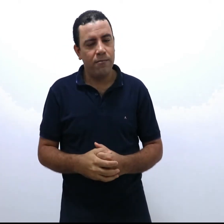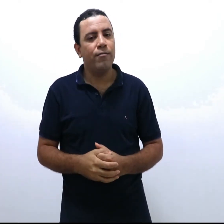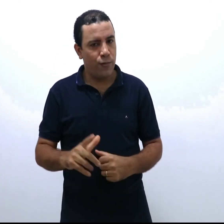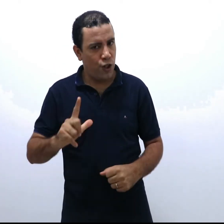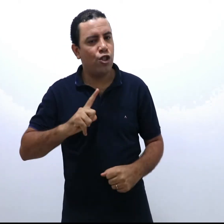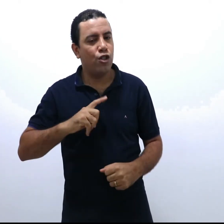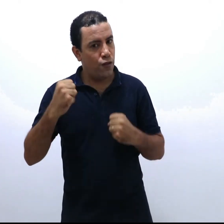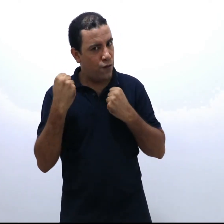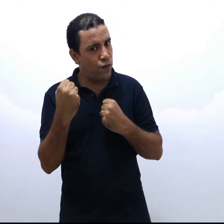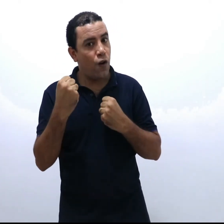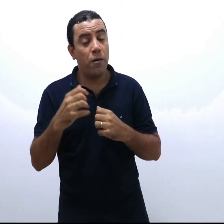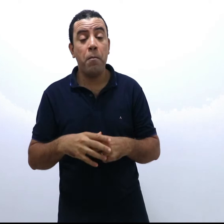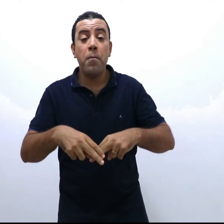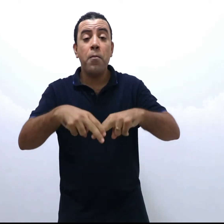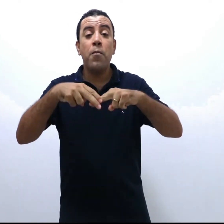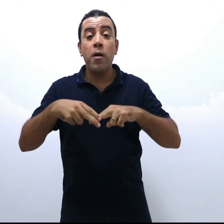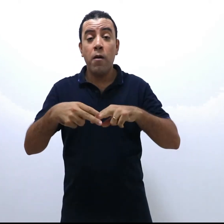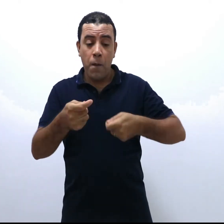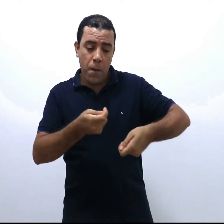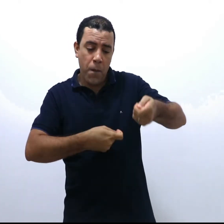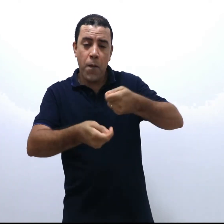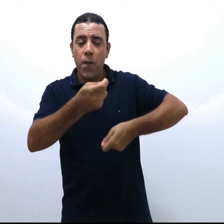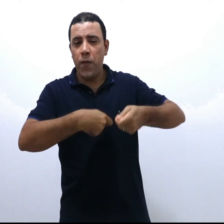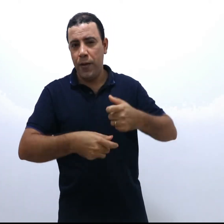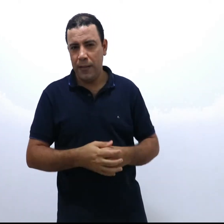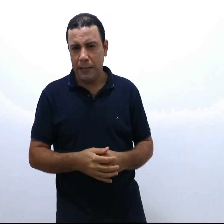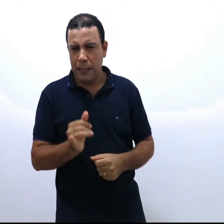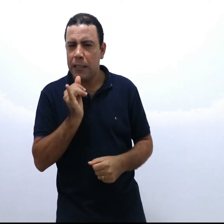parlamentarista. Eles, de fato, conseguiram um grande poder.